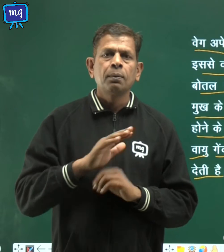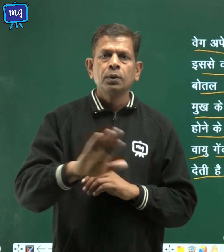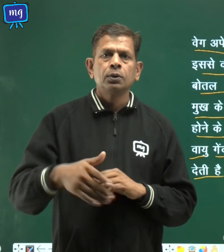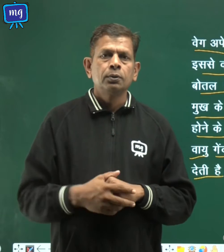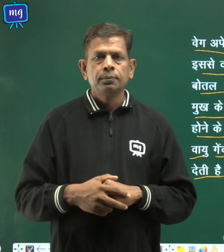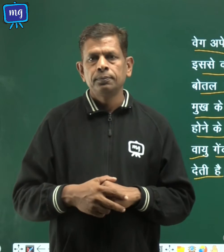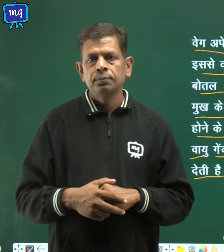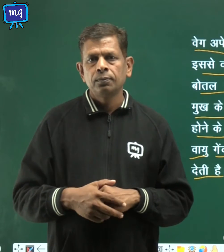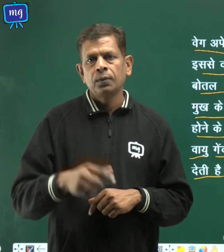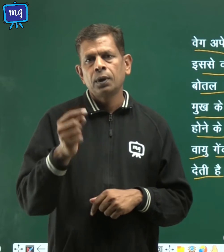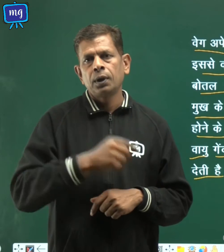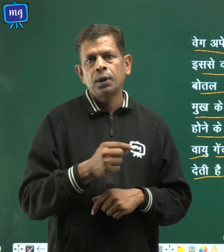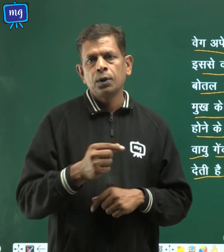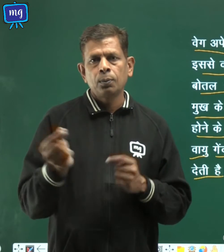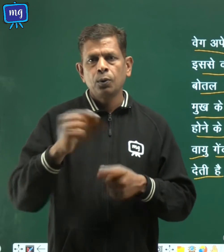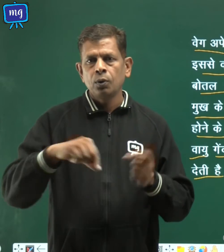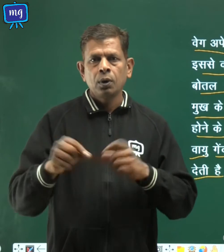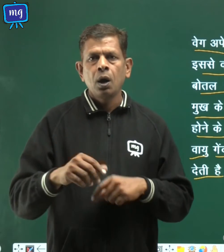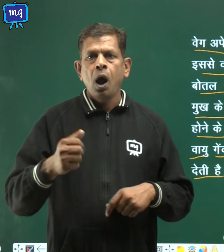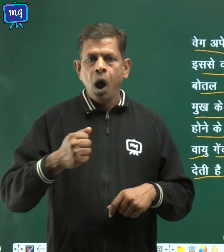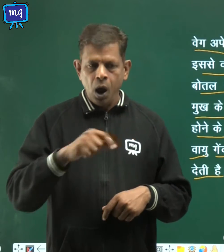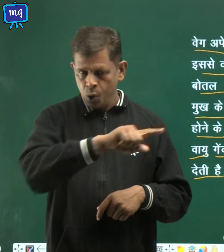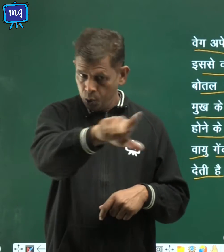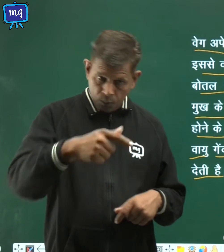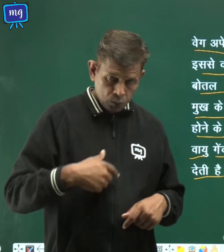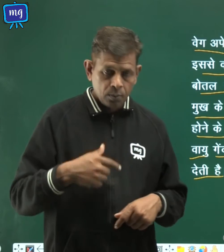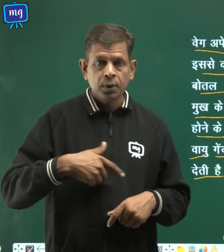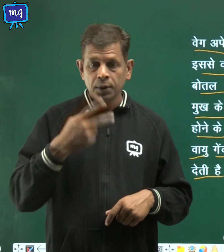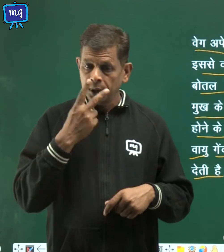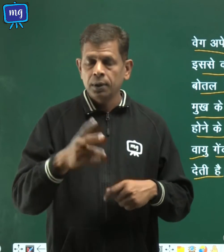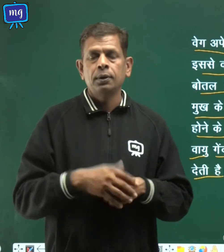बच्चों, इस प्रयोग को आप स्वयं करके देखना।